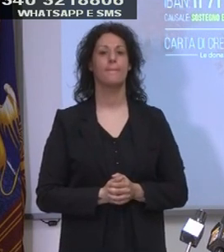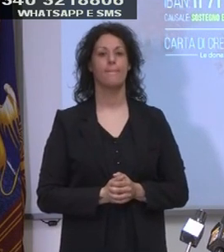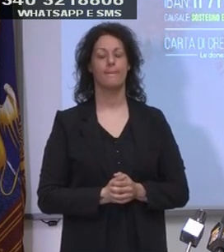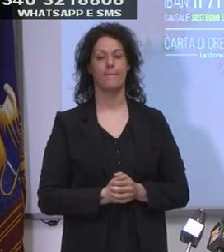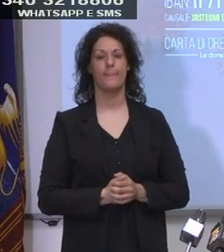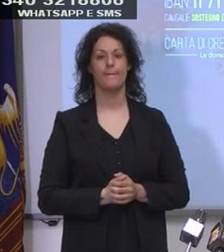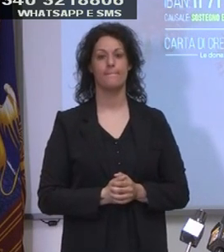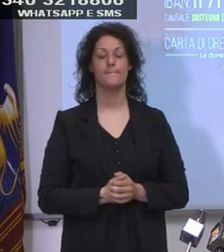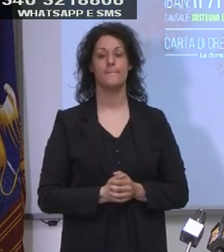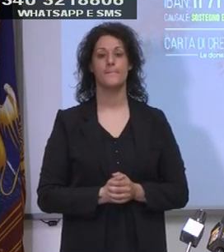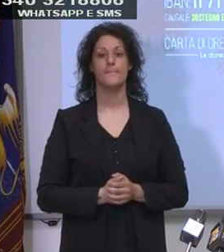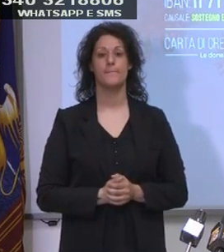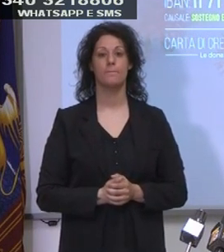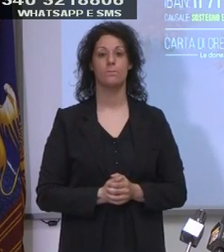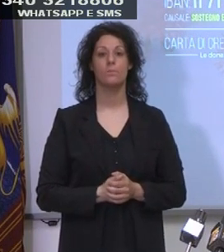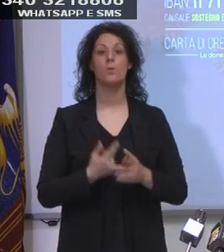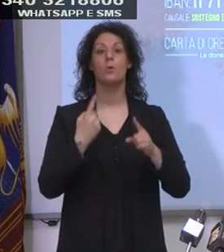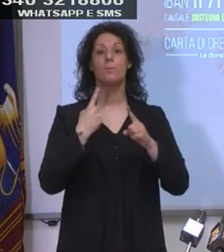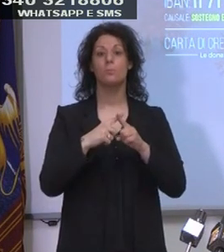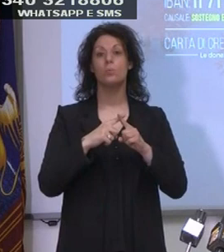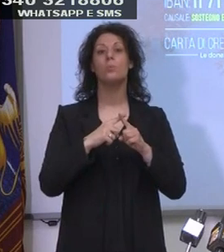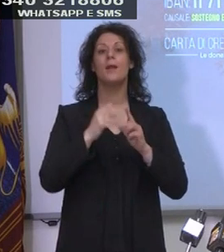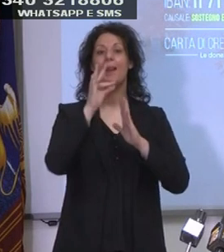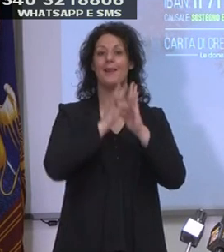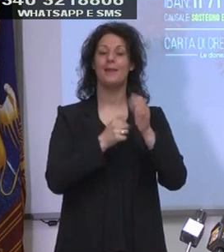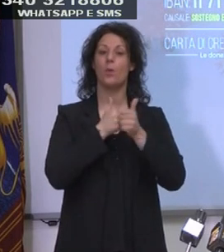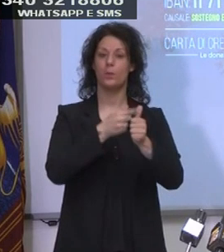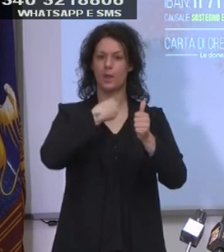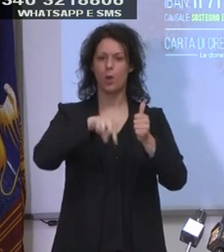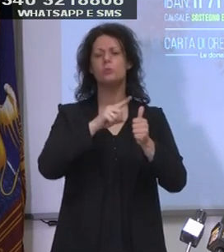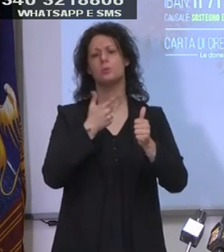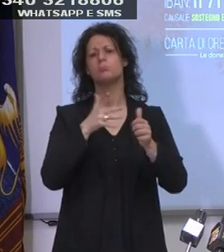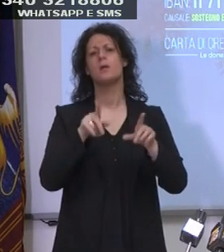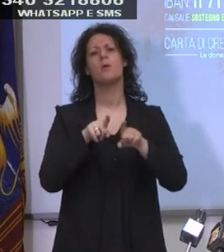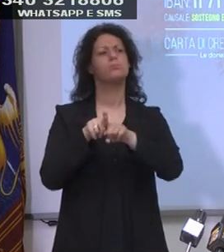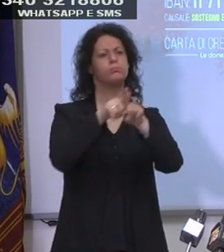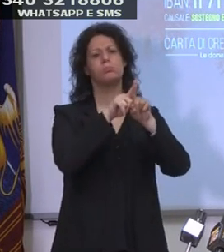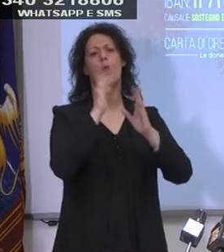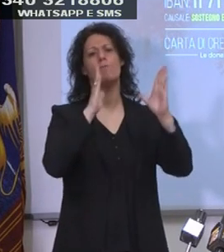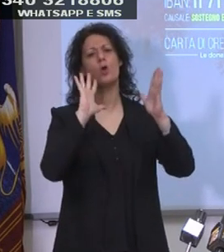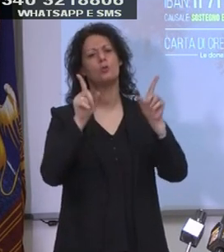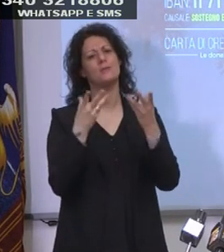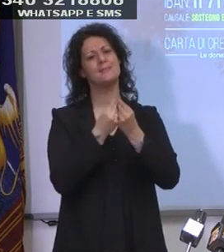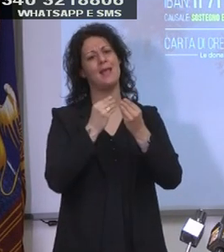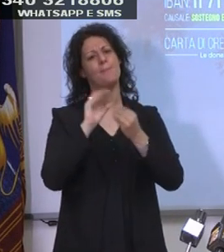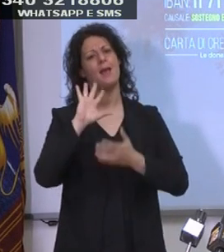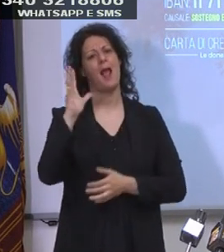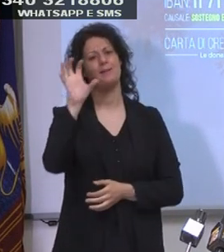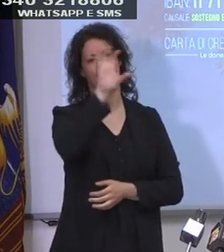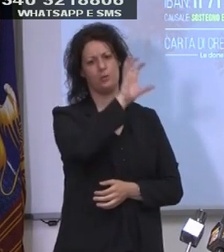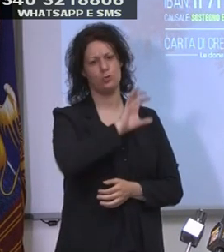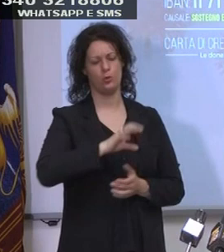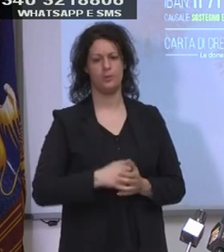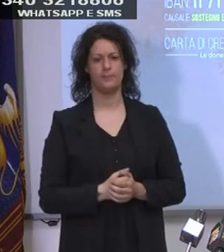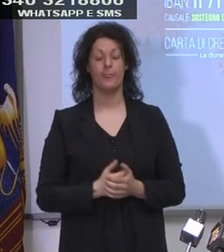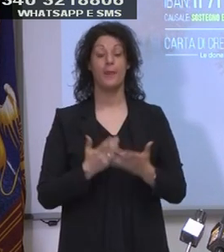che magari sono anche altre linee guida a livello di altre regioni. Detto questo, però, ci deve essere da parte del PCM, questa è la